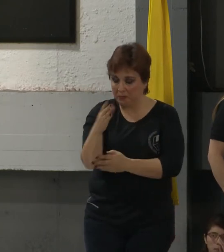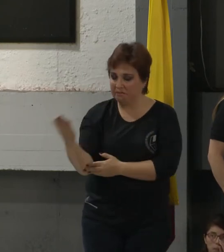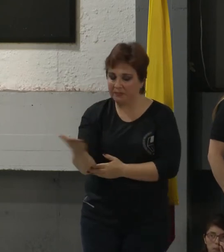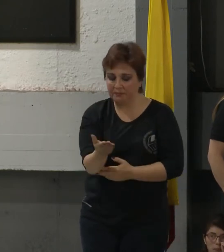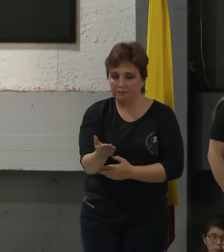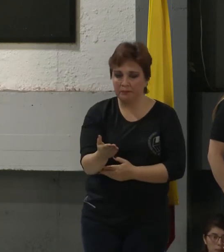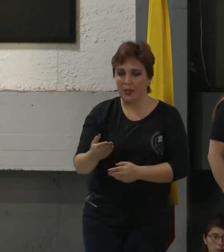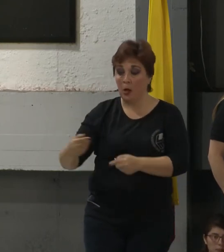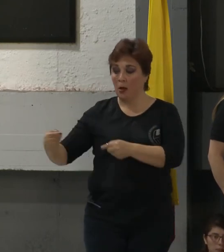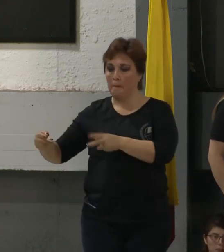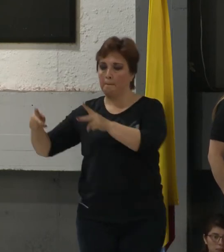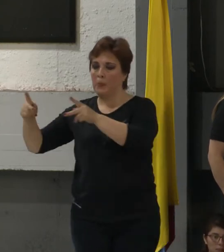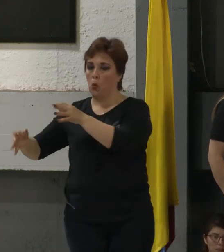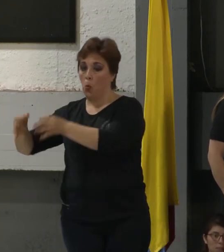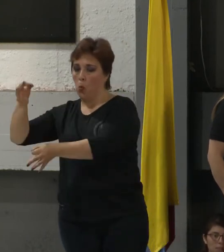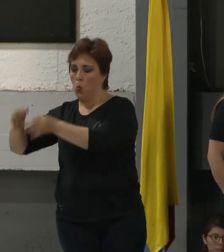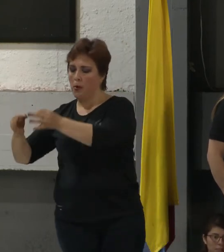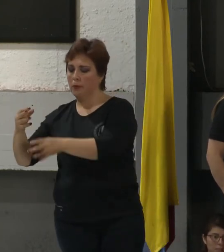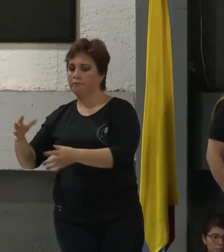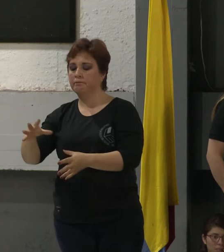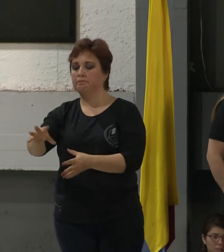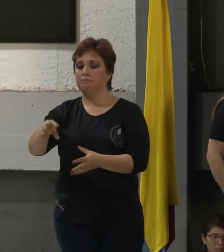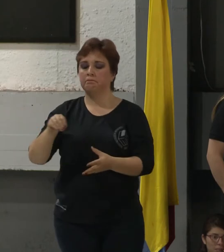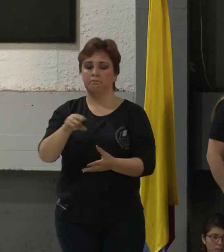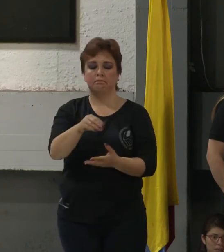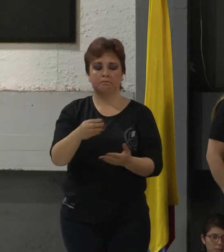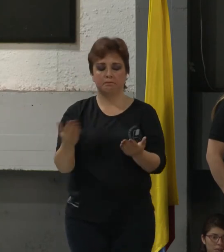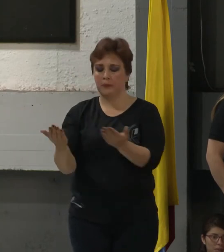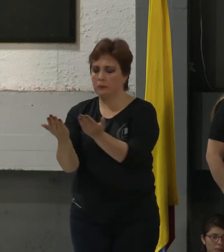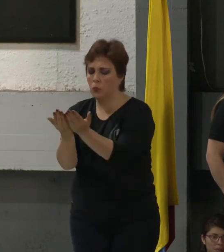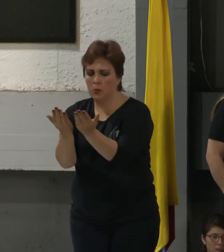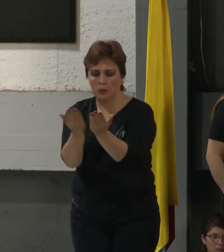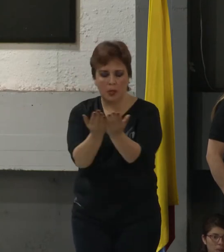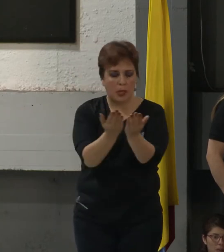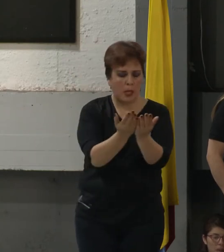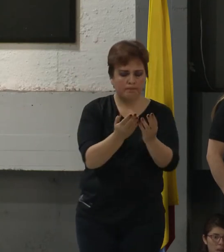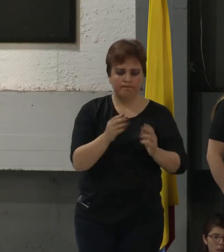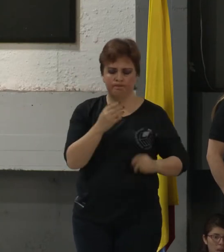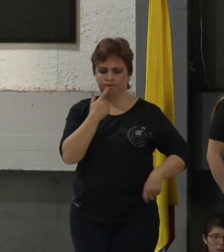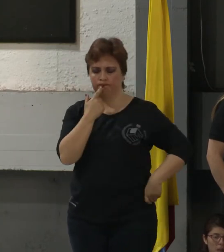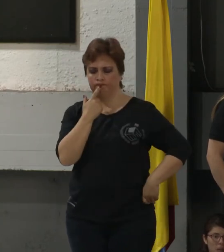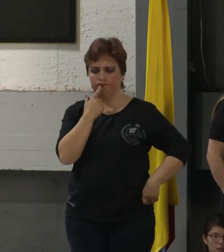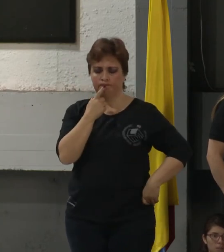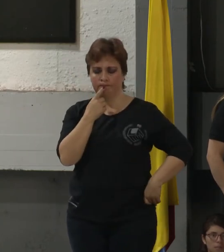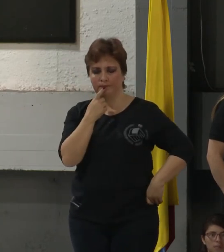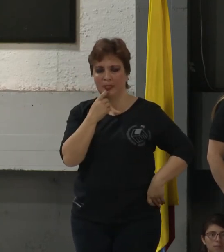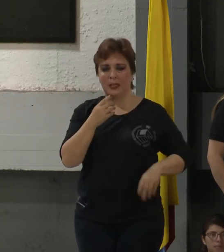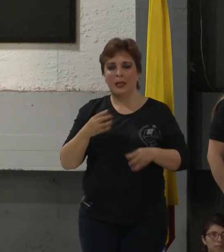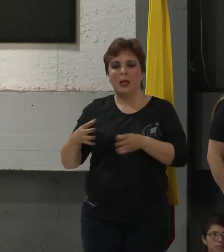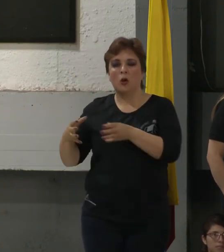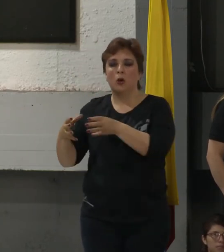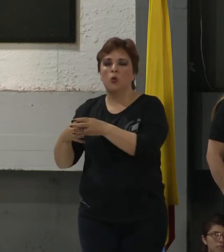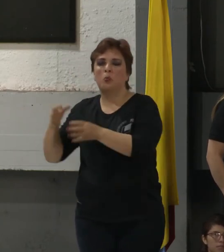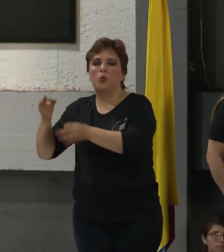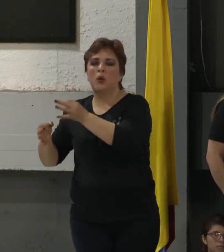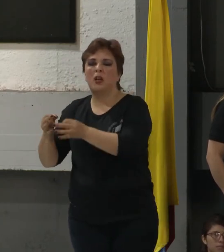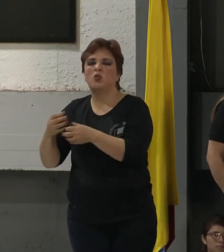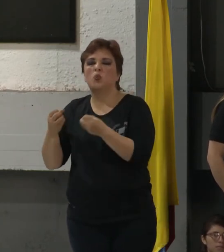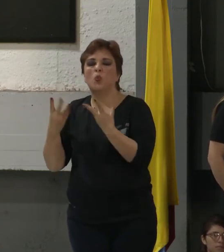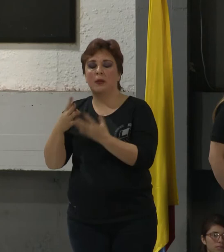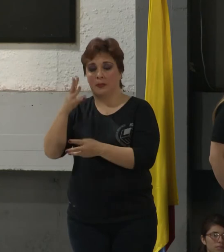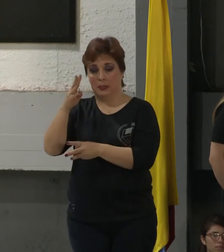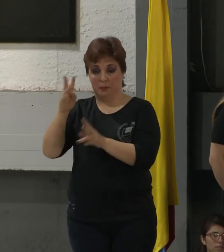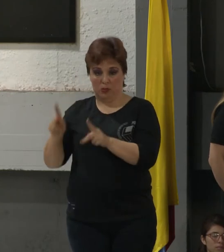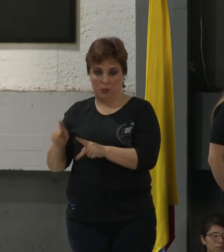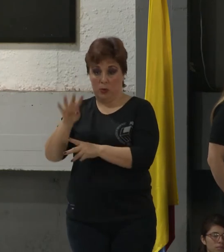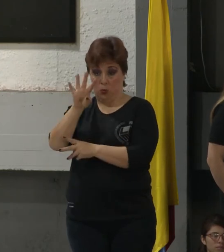identidades de los participantes por un panel de cuatro jurados integrado por las siguientes personas giovanni garzón